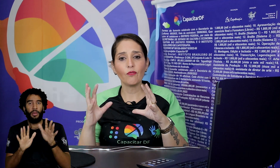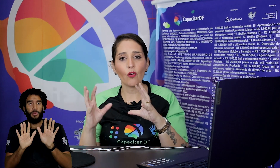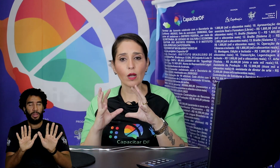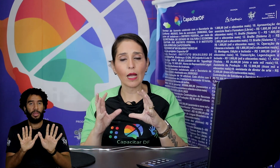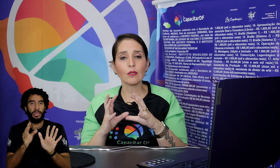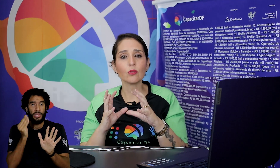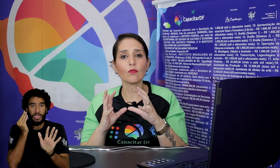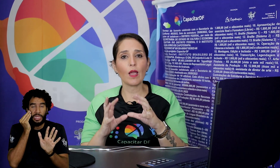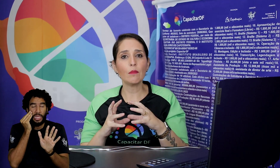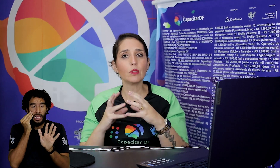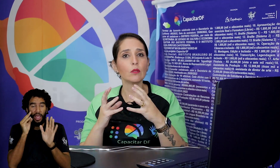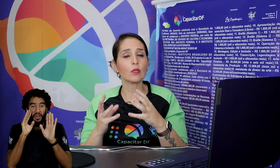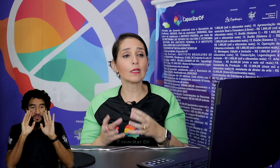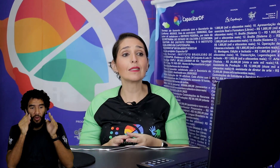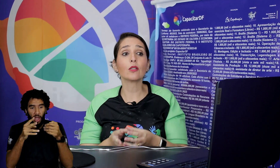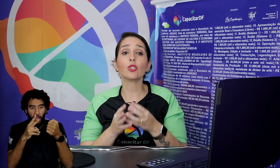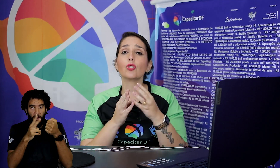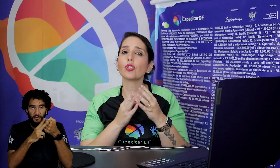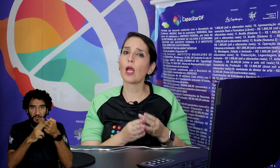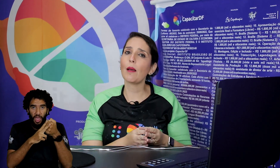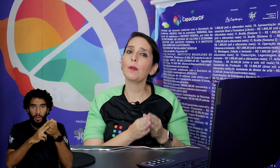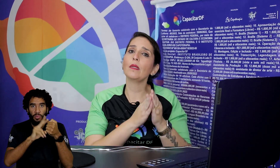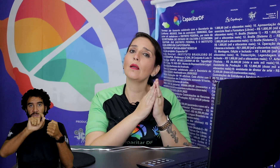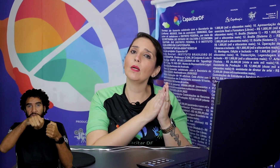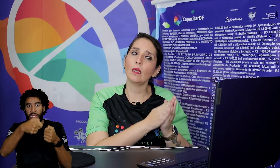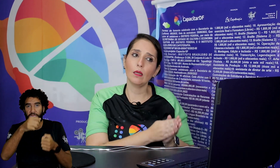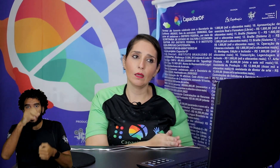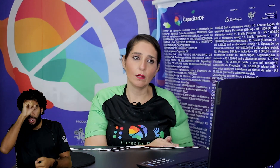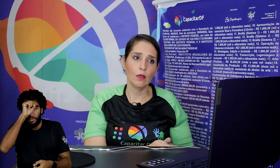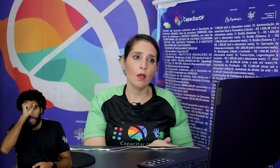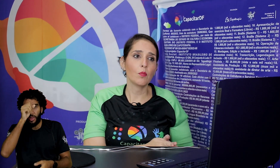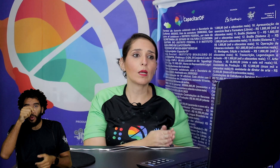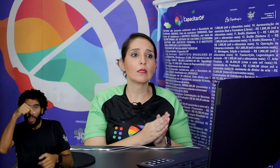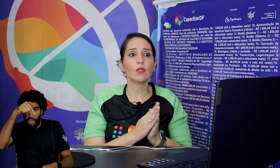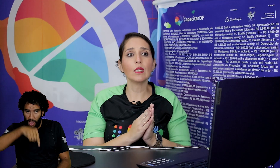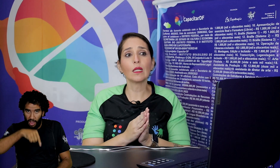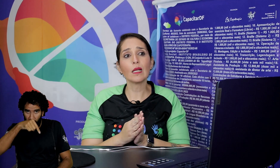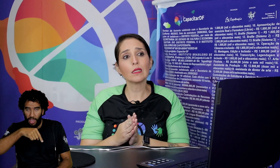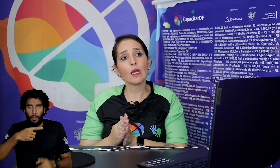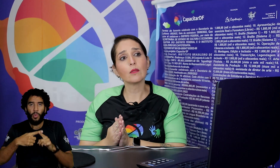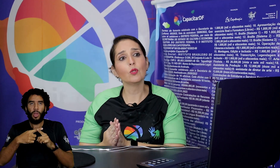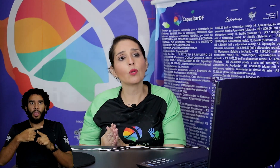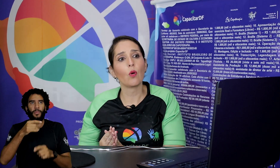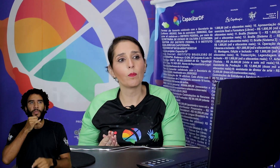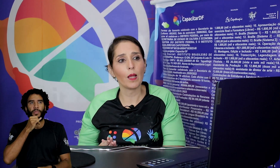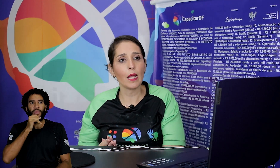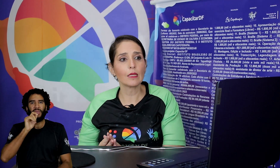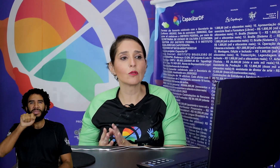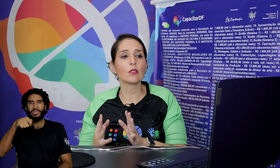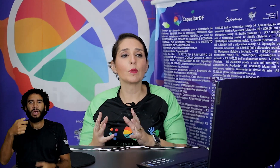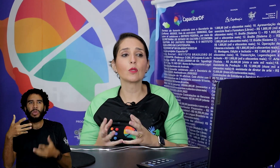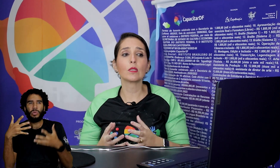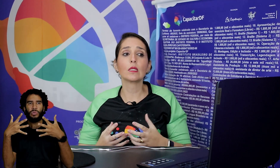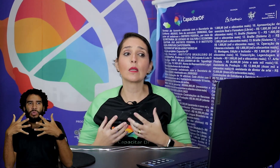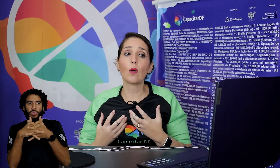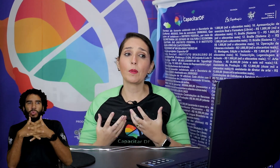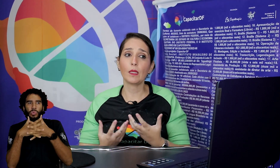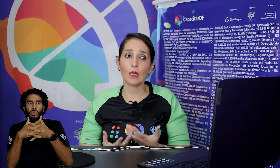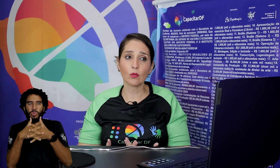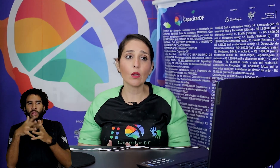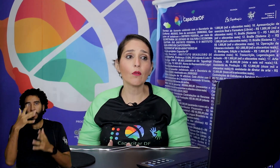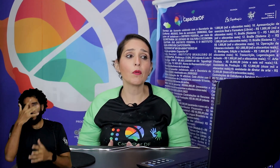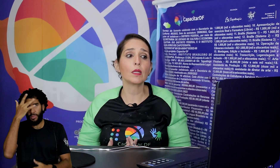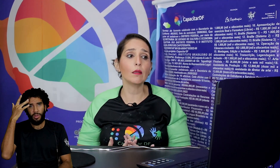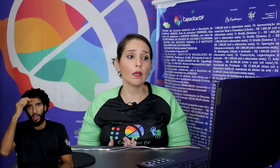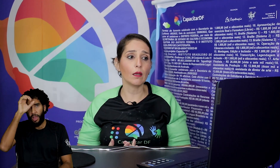Tenta focar nos verbos e nos sinais que a gente já aprendeu aqui. Porque se você traz sinais muito complexos, as pessoas que estão